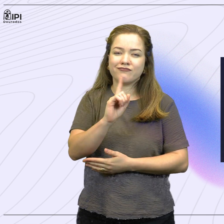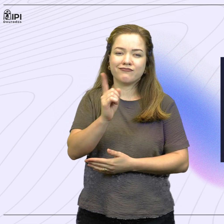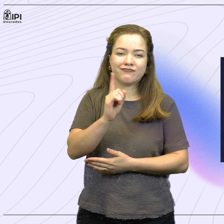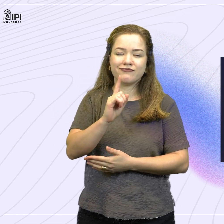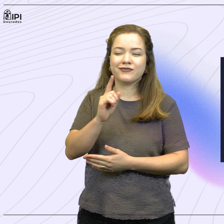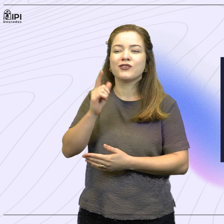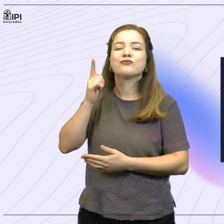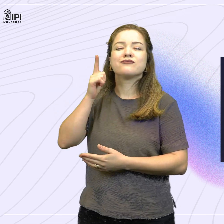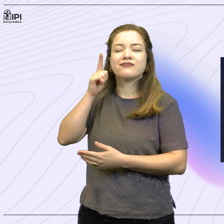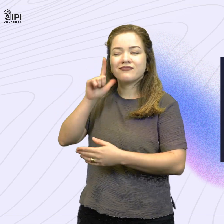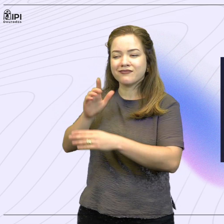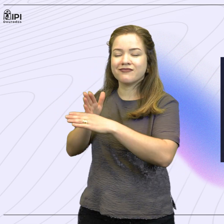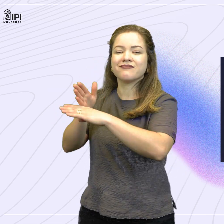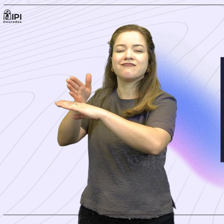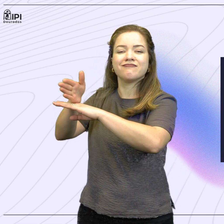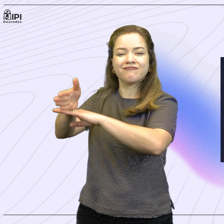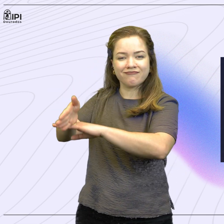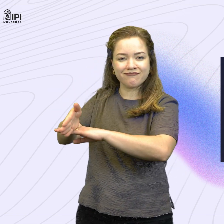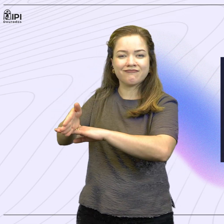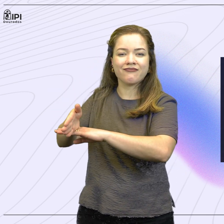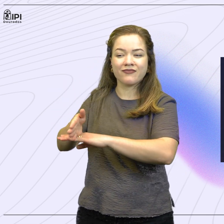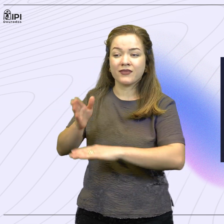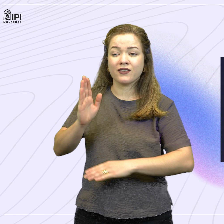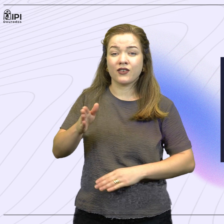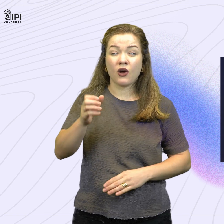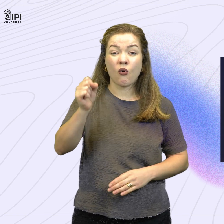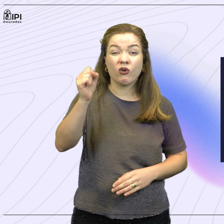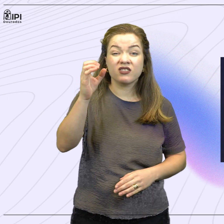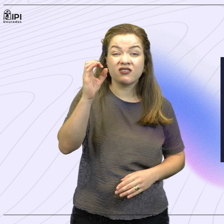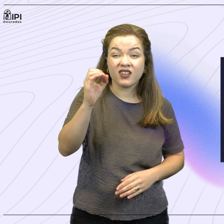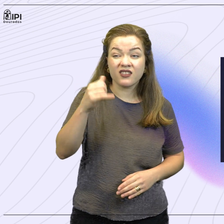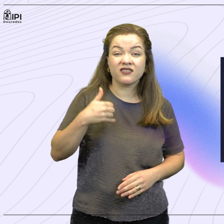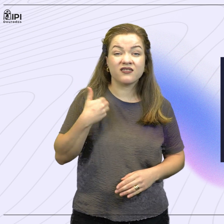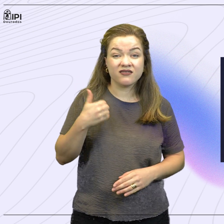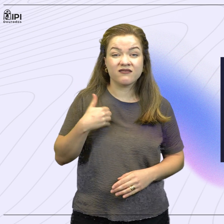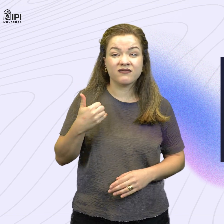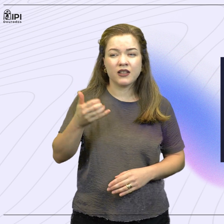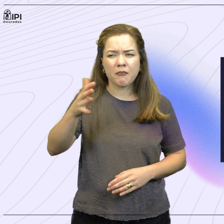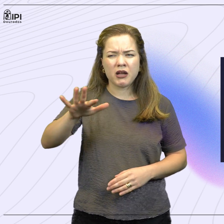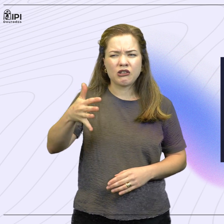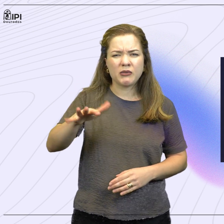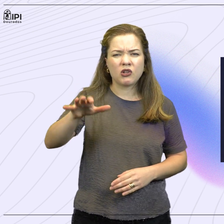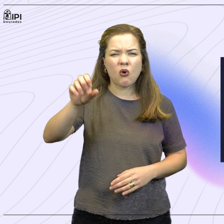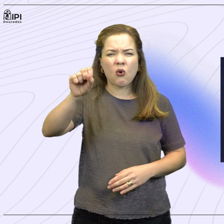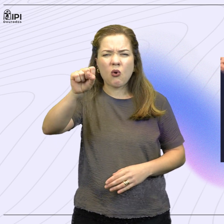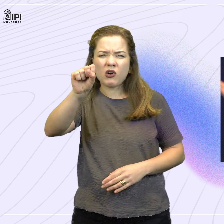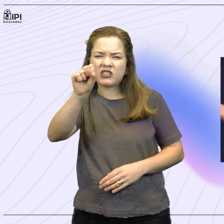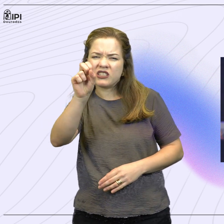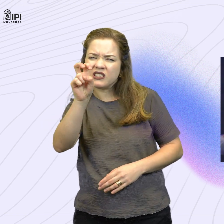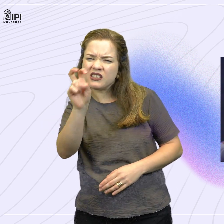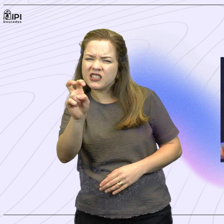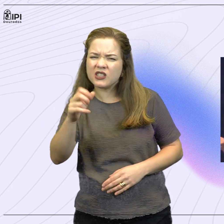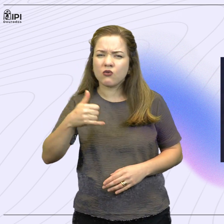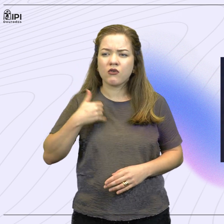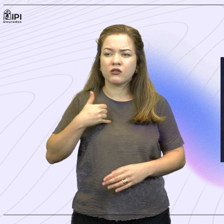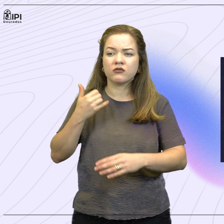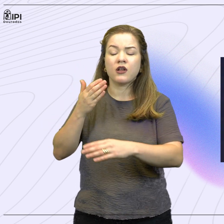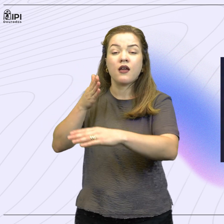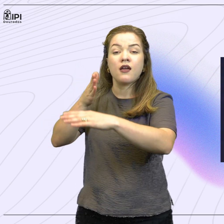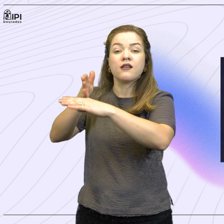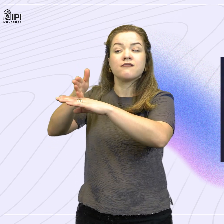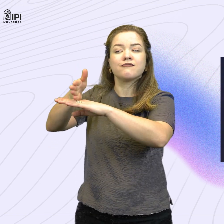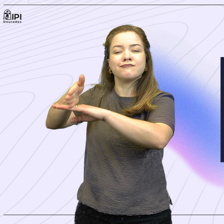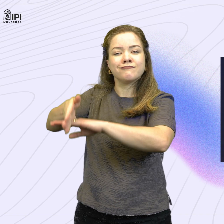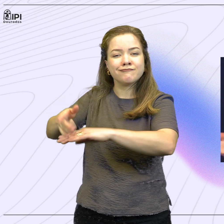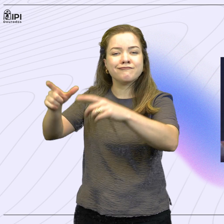40 anos, então ele já com 80 anos, e diz os estudiosos que ele entrou com em torno de 85 anos, 45 anos depois, ele